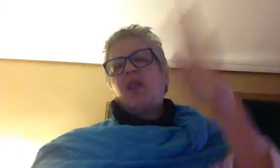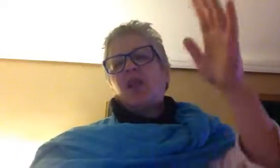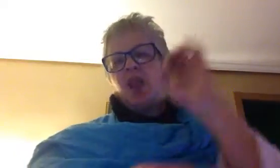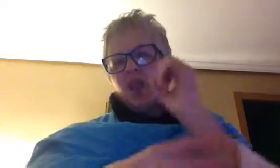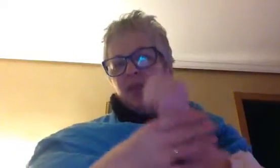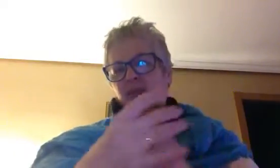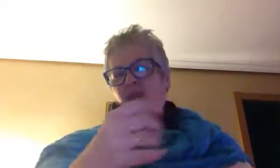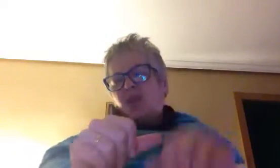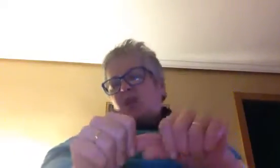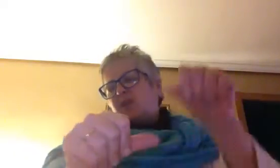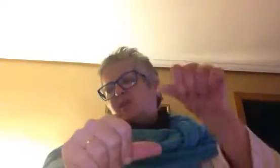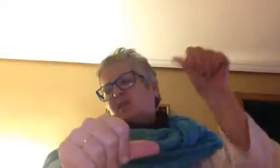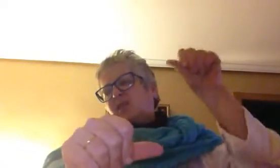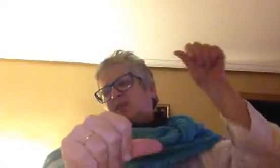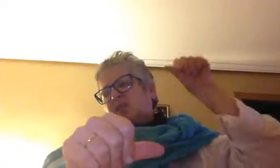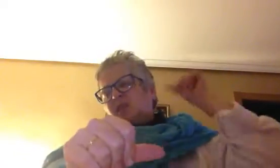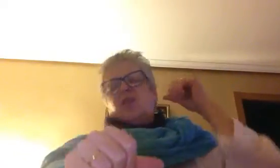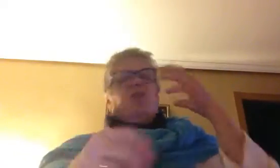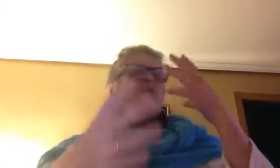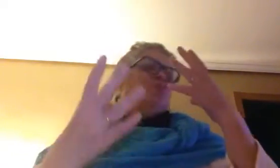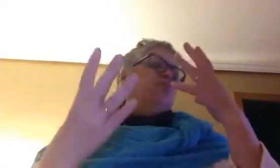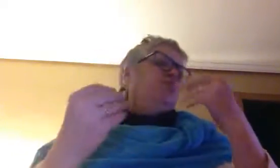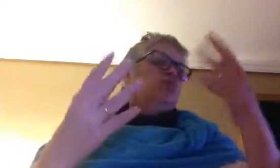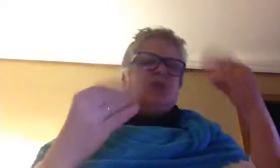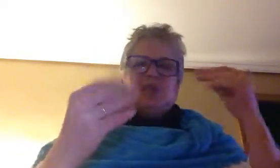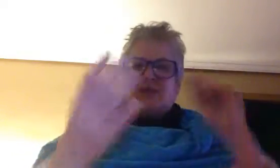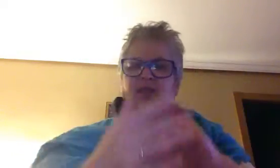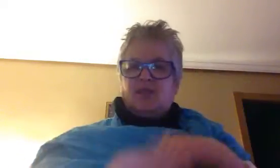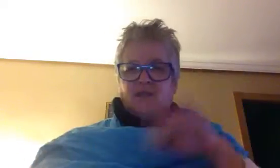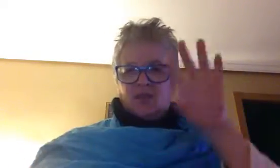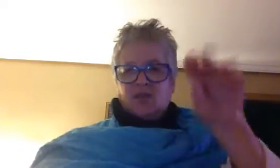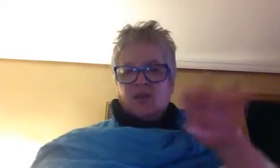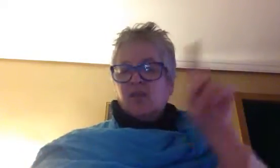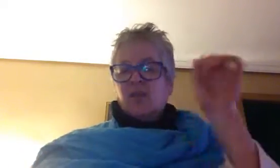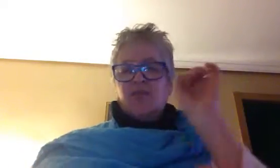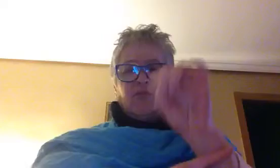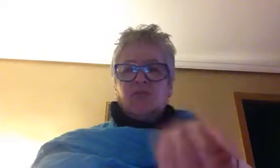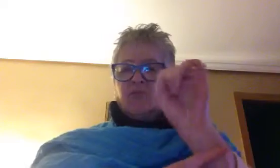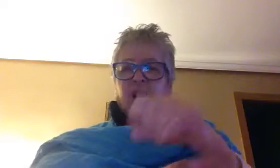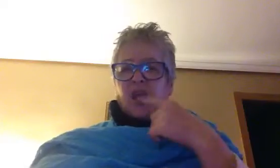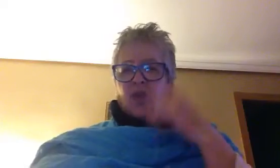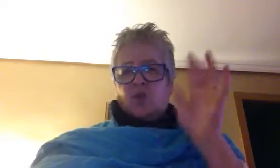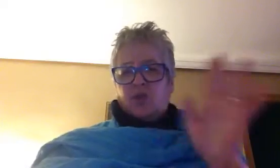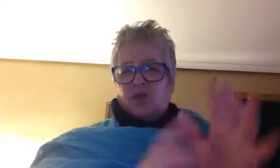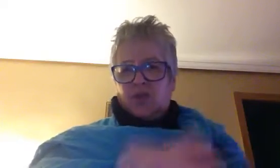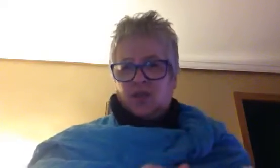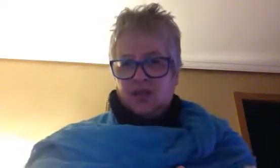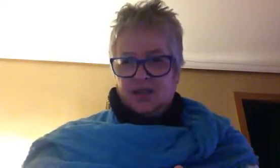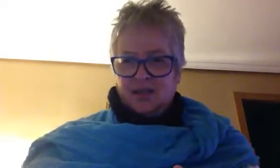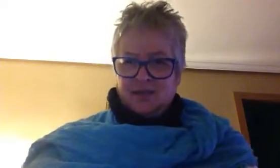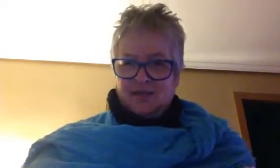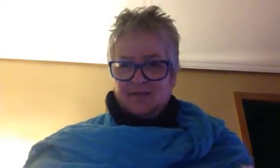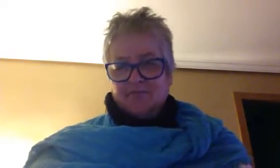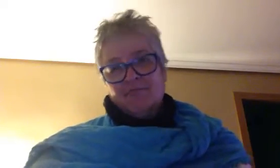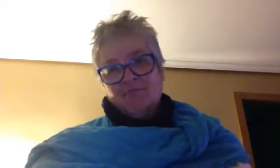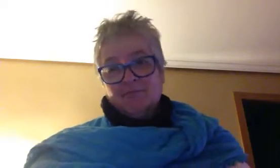Hola, Luis Bebito. Después de haber escuchado a esta personita, que os ha aburrido tanto y he quitado la radio,